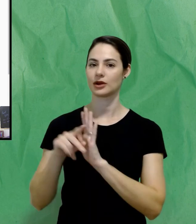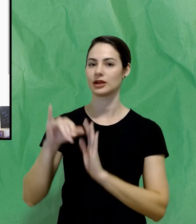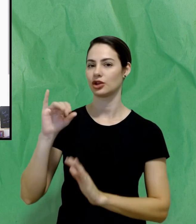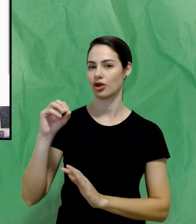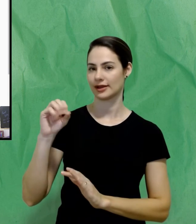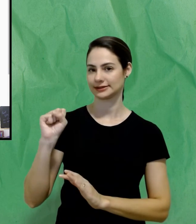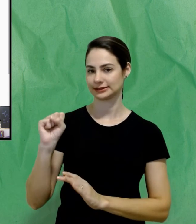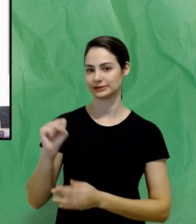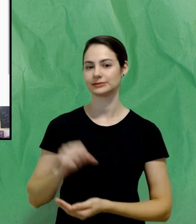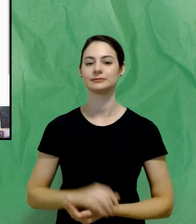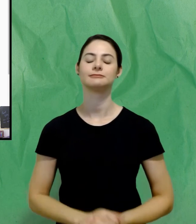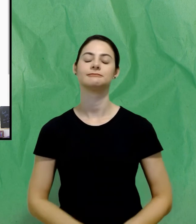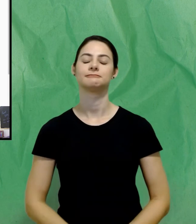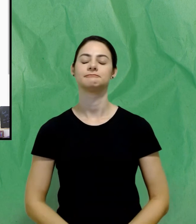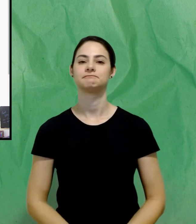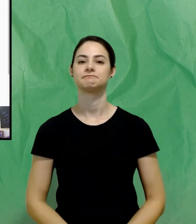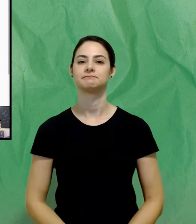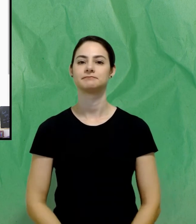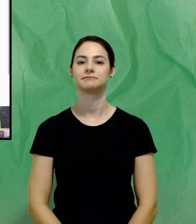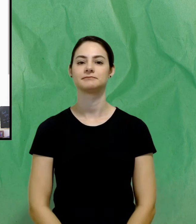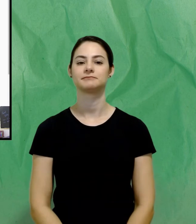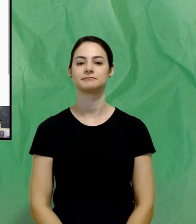iOS.